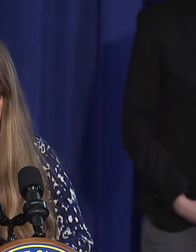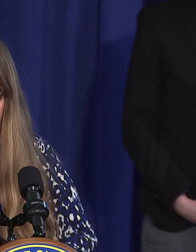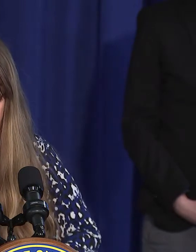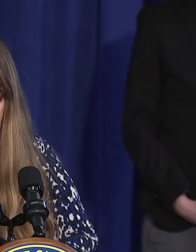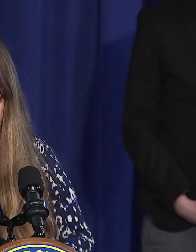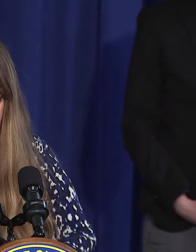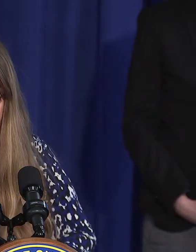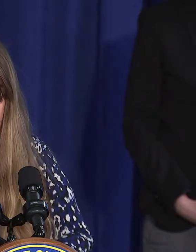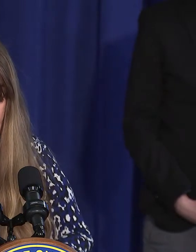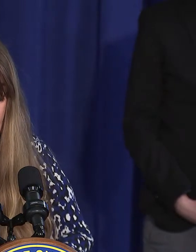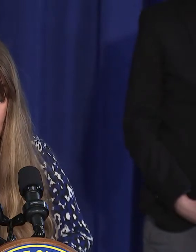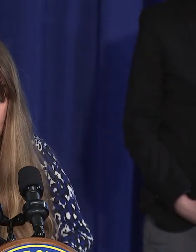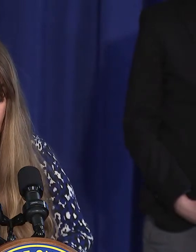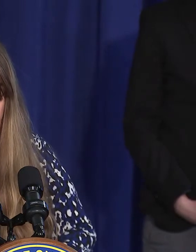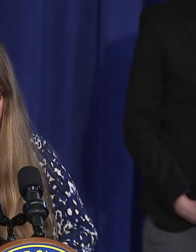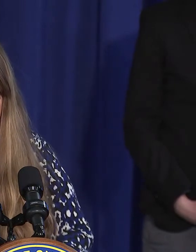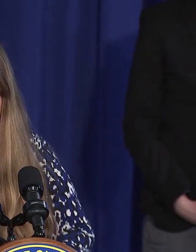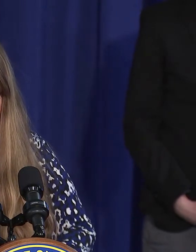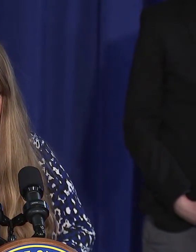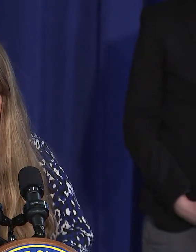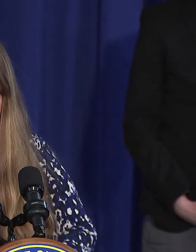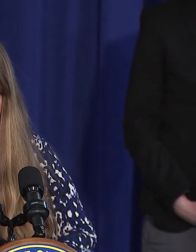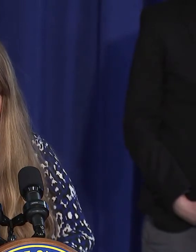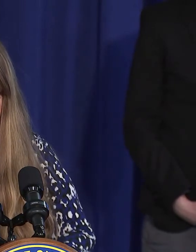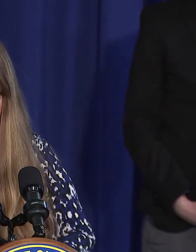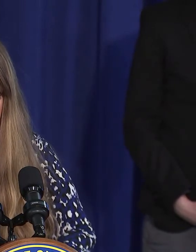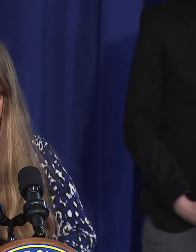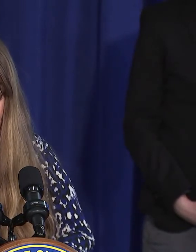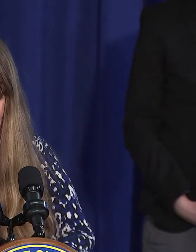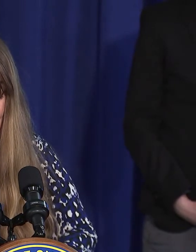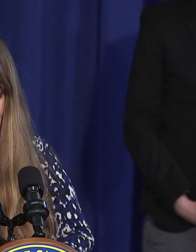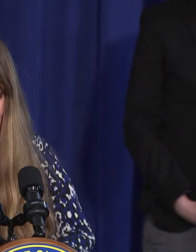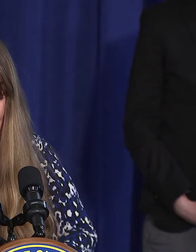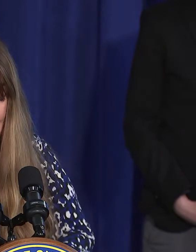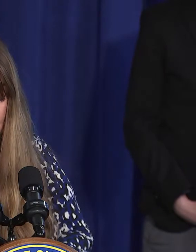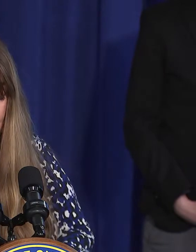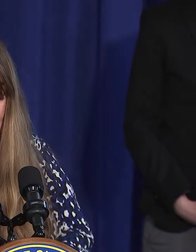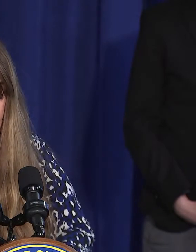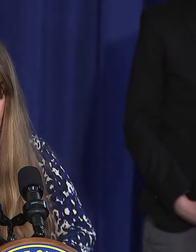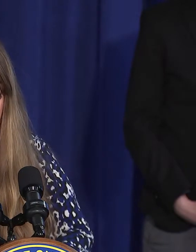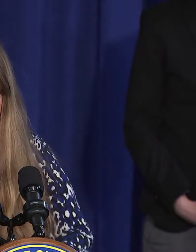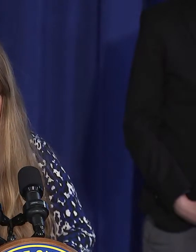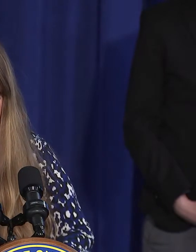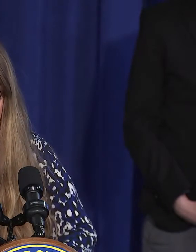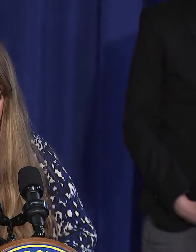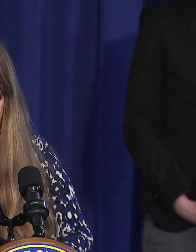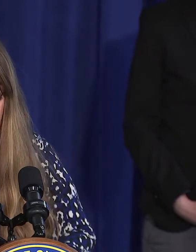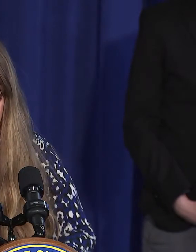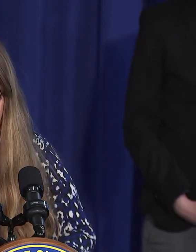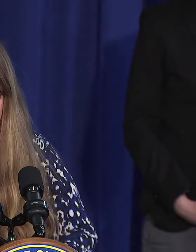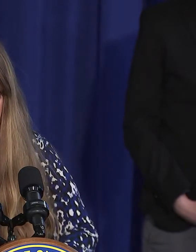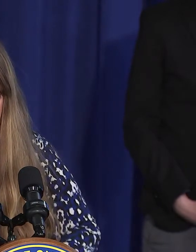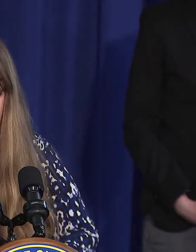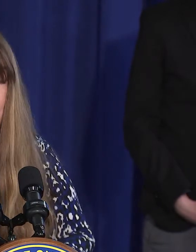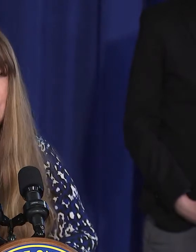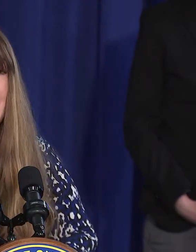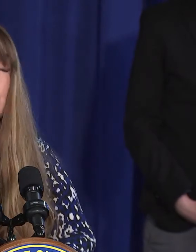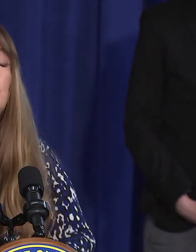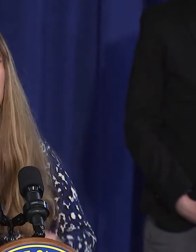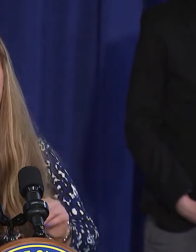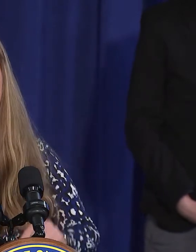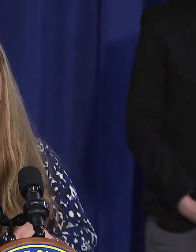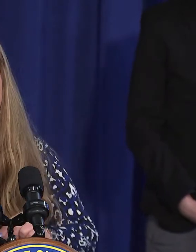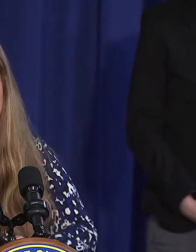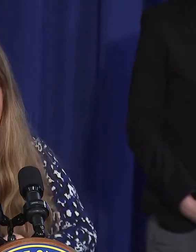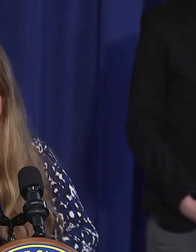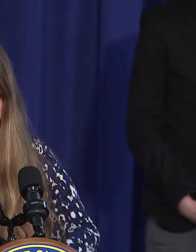de COVID-19 del CDC son una herramienta para ayudar a las comunidades a decidir qué pasos de prevención tomar en función a los